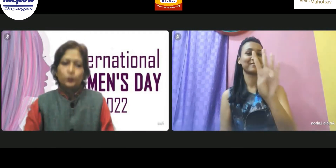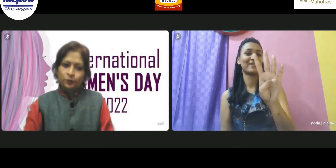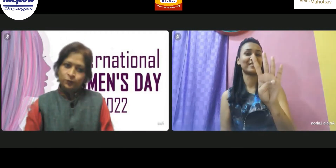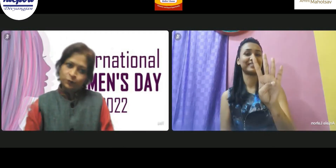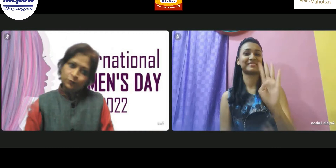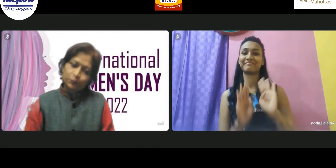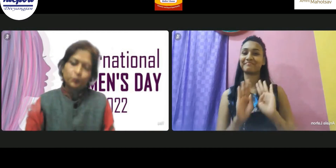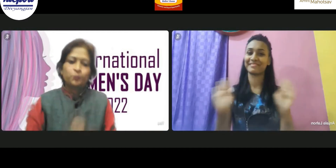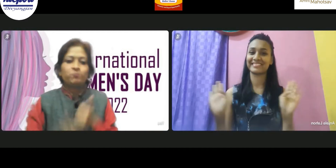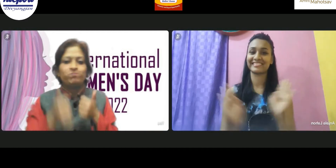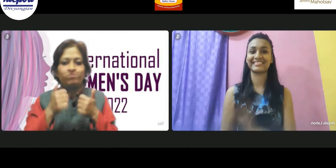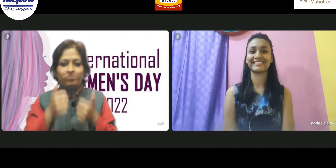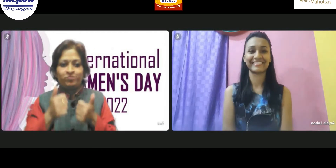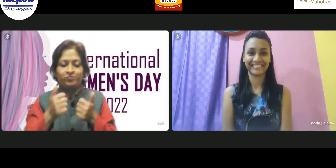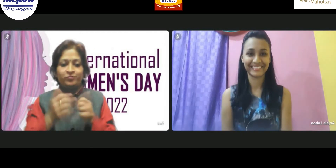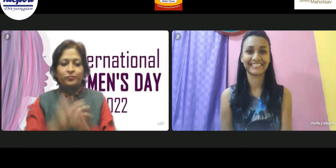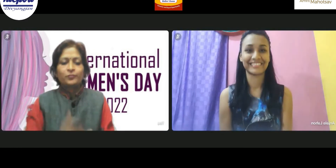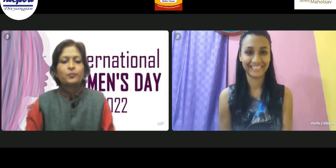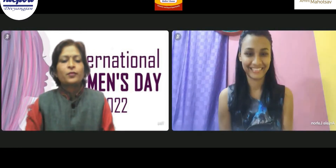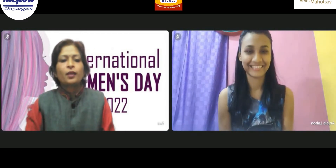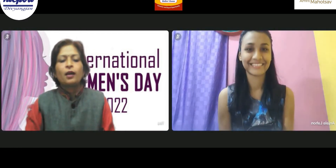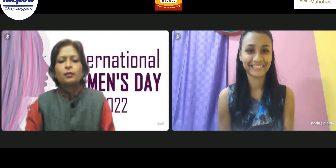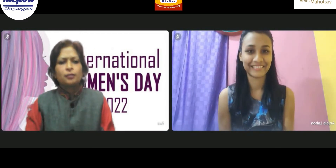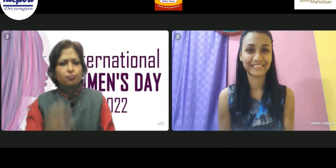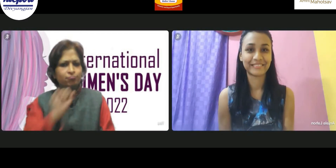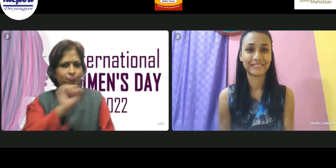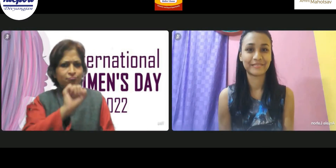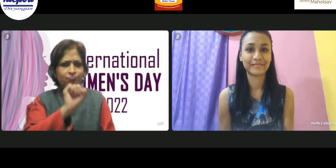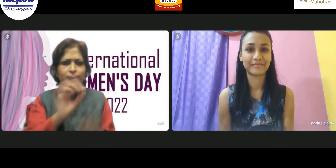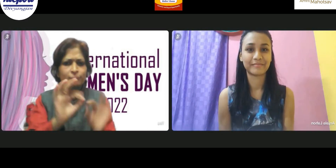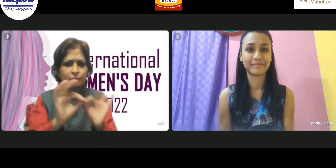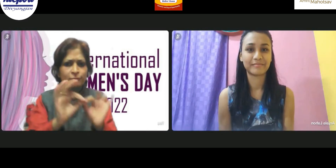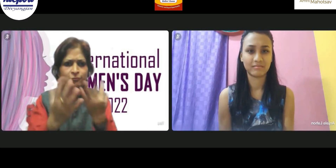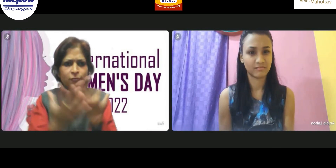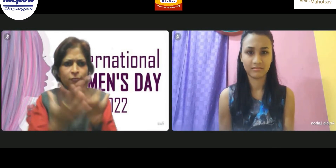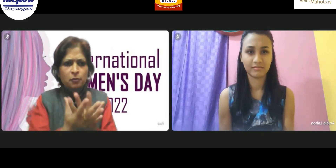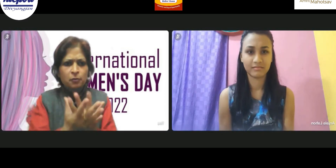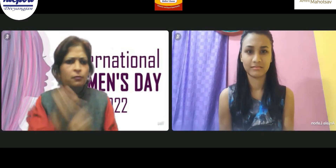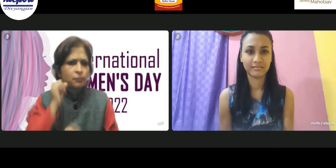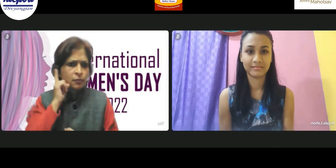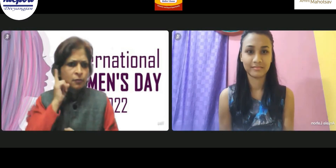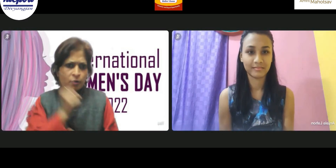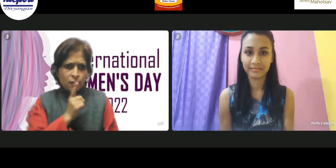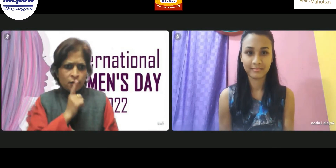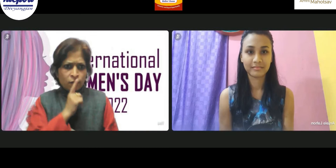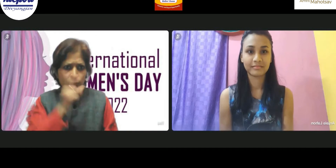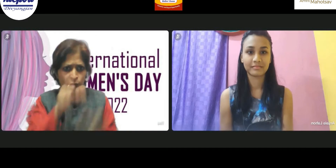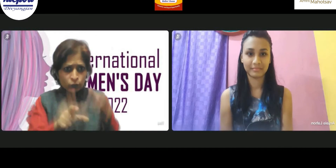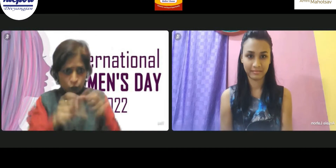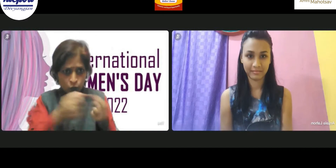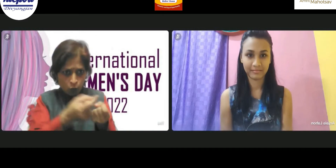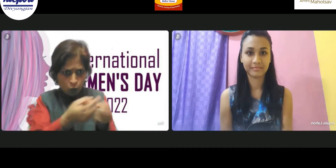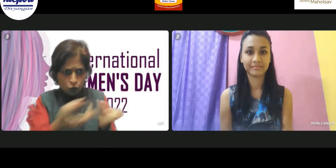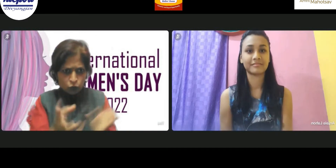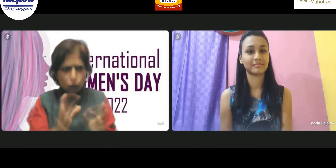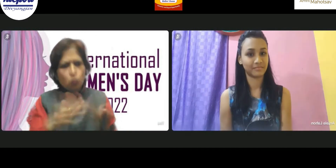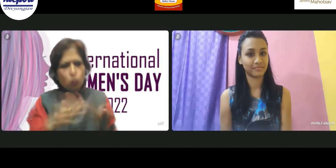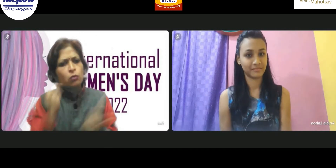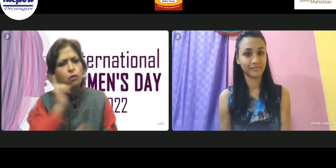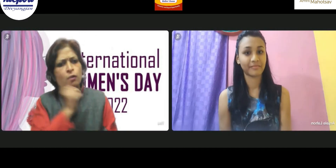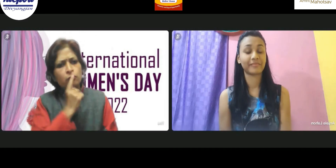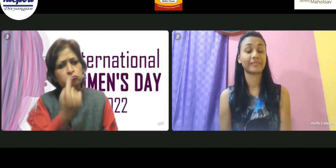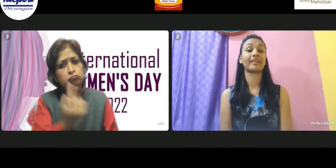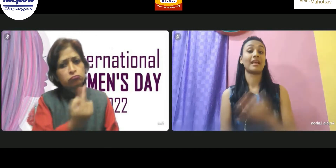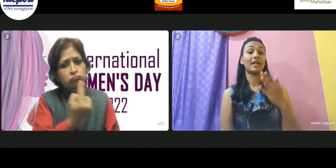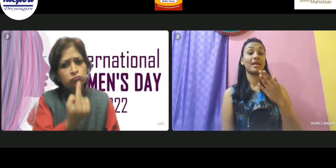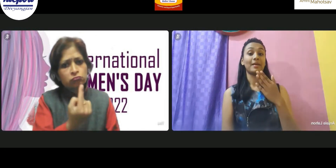एक छोटा भाई है। हम 4 सदस्य हैं। आपके परिवार में क्या और भी सदस्य बधिर हैं या केवल